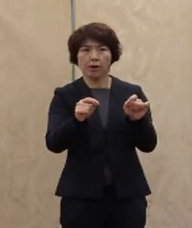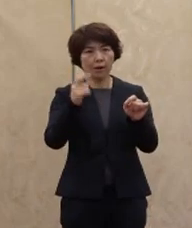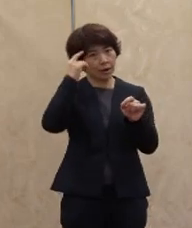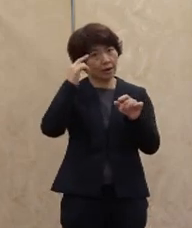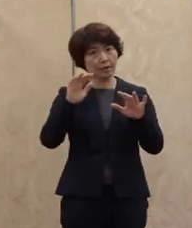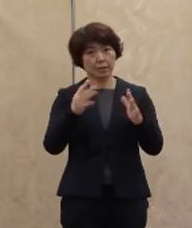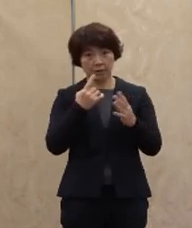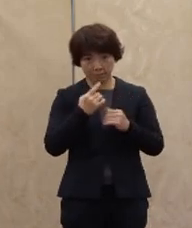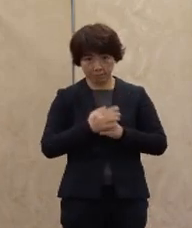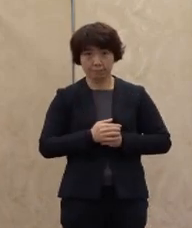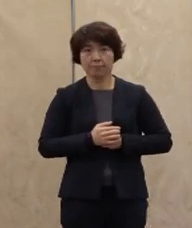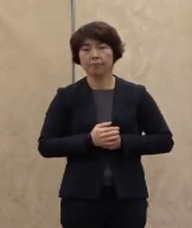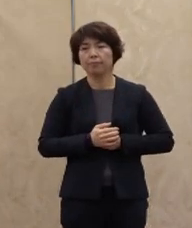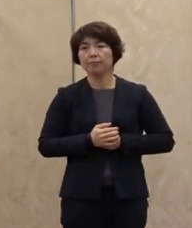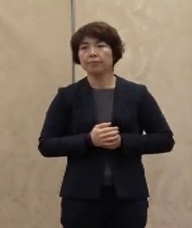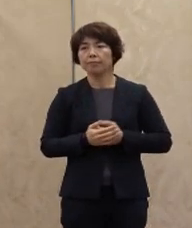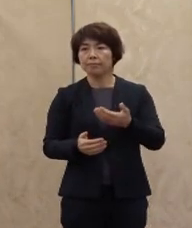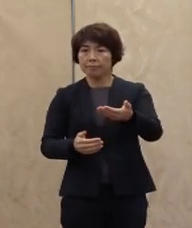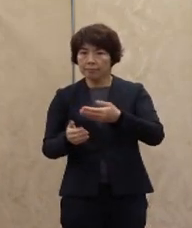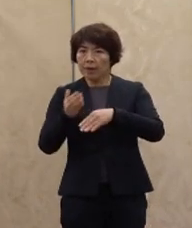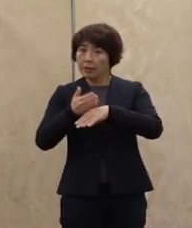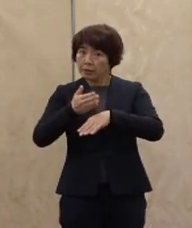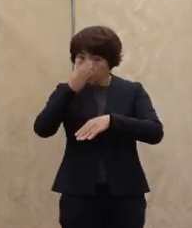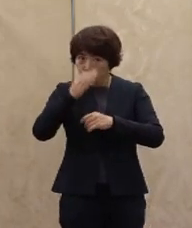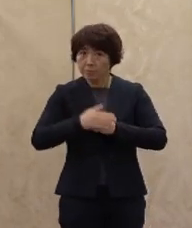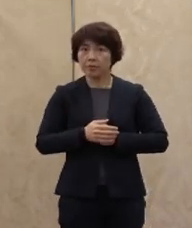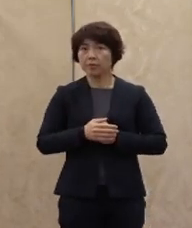はないです。 ありがとうござい